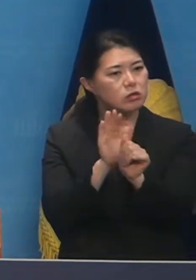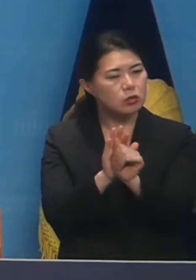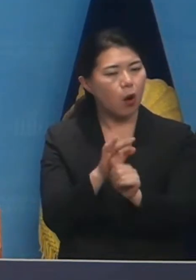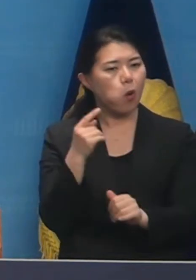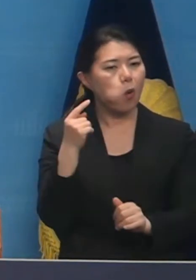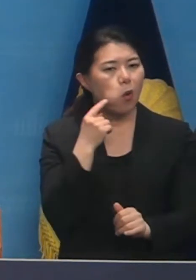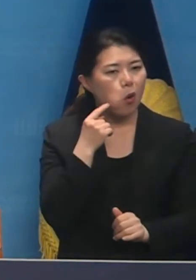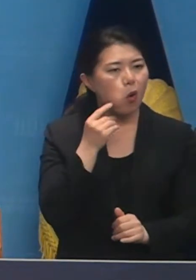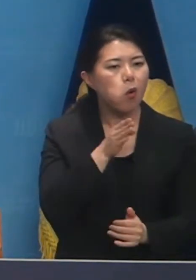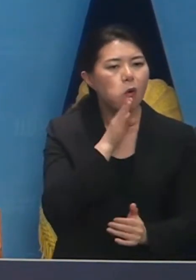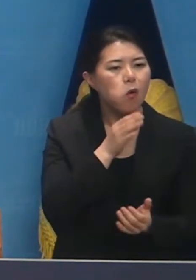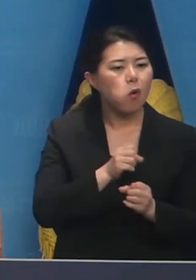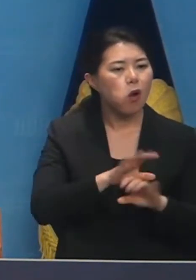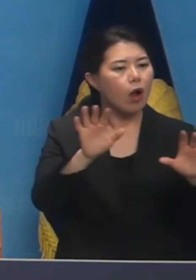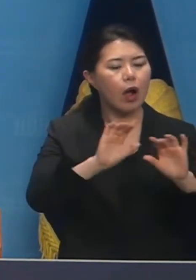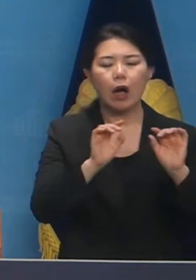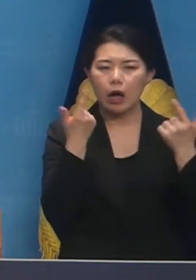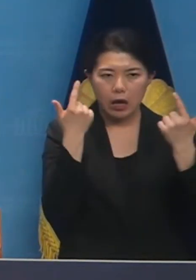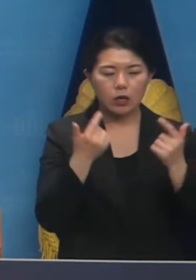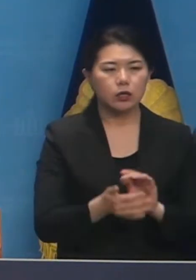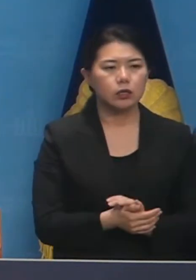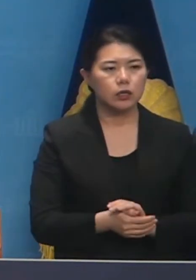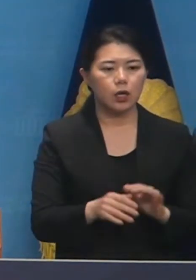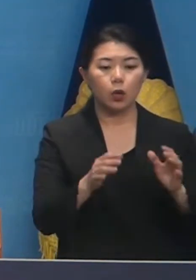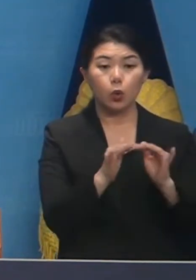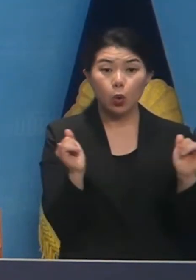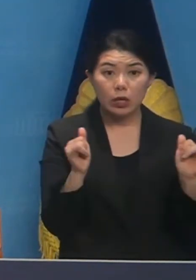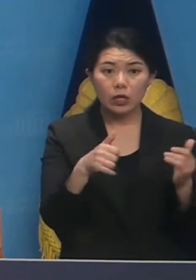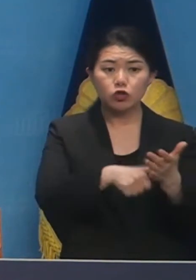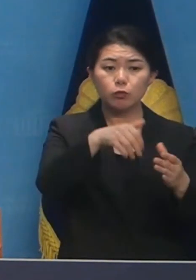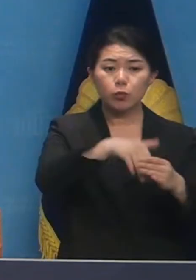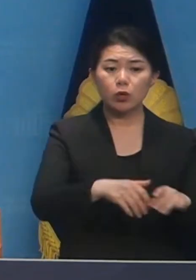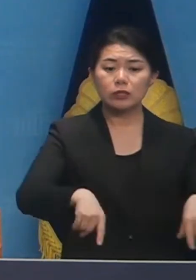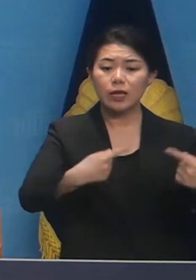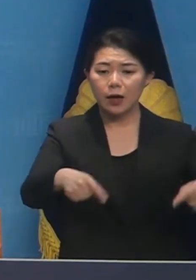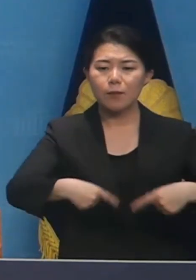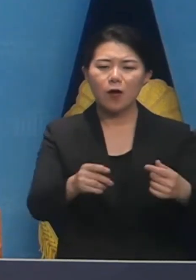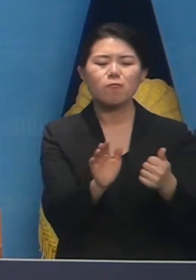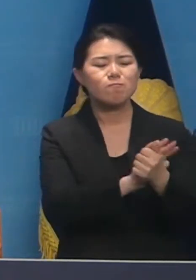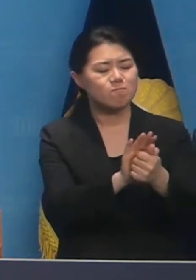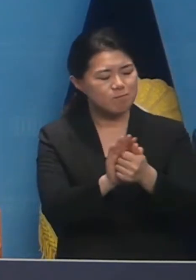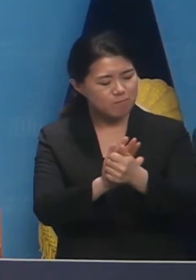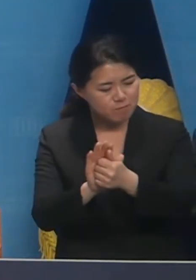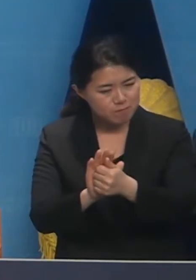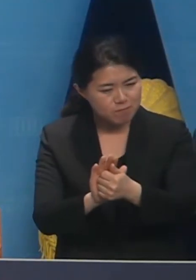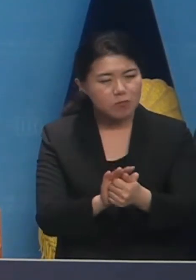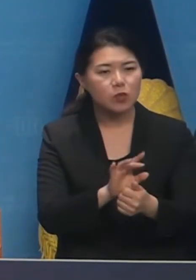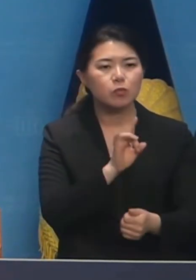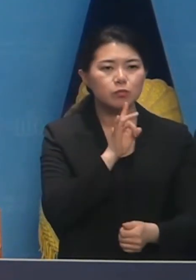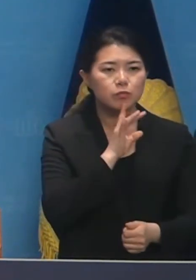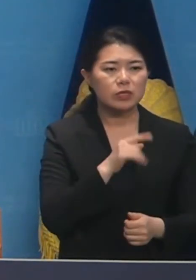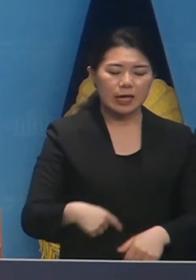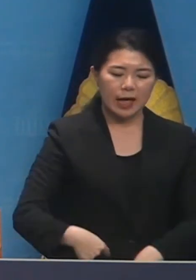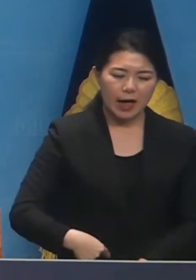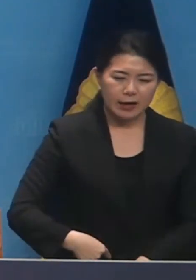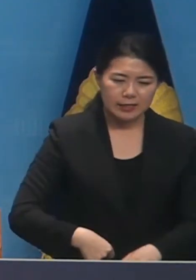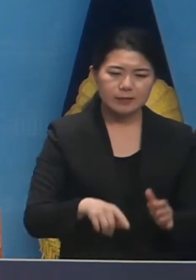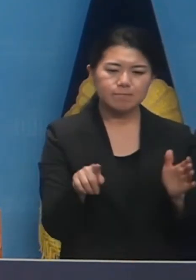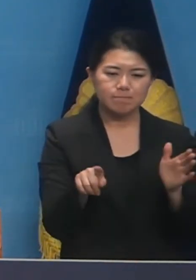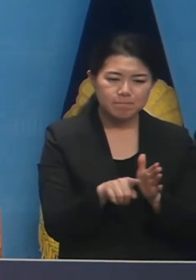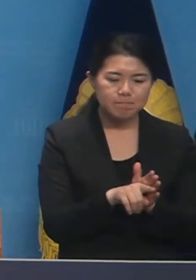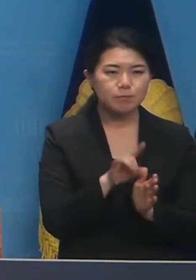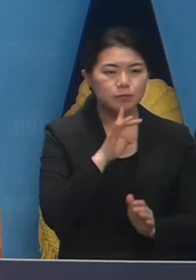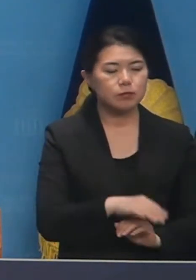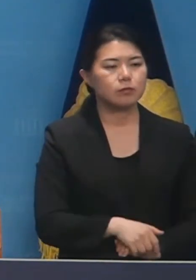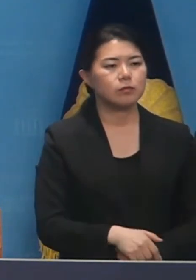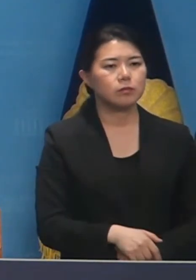허위 사실을 유포한 것이 아니라 교인들의 투표 참여를 독려한 신앙적 양심